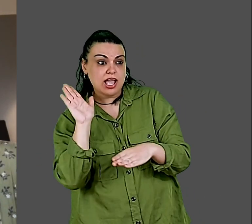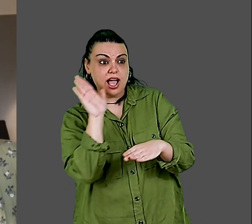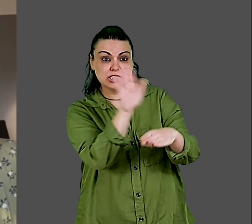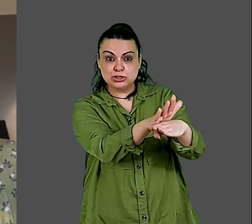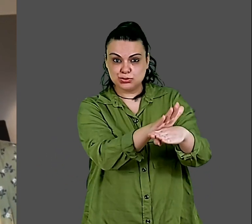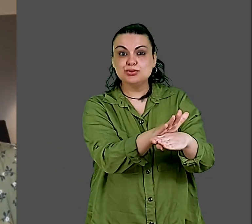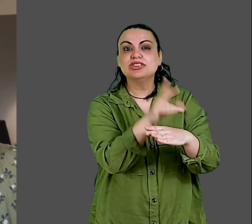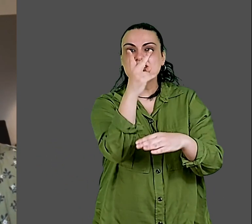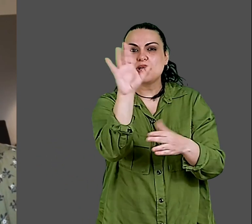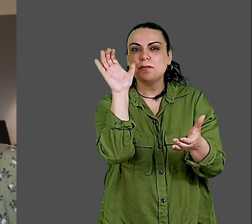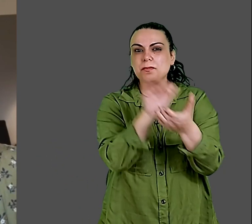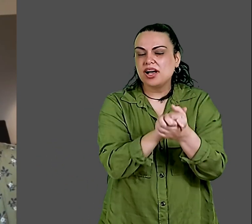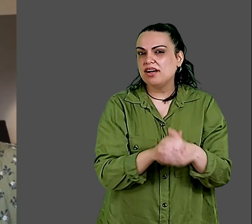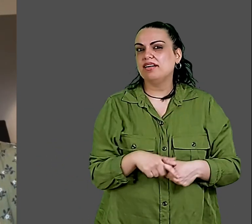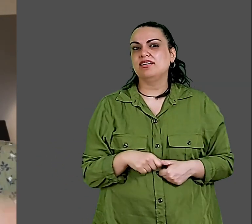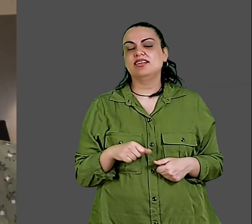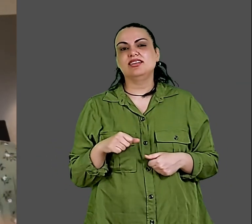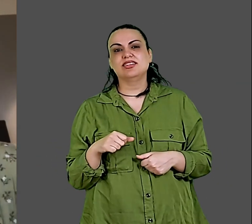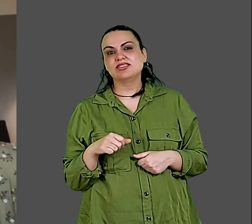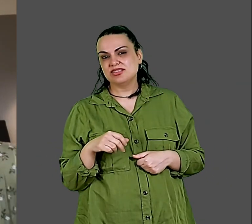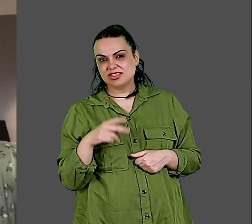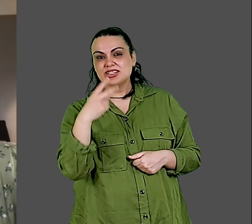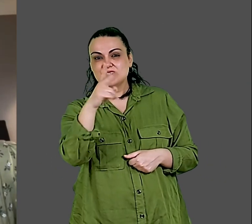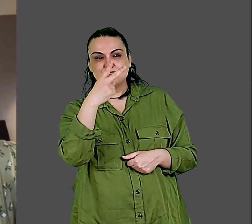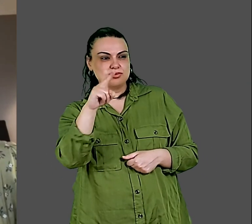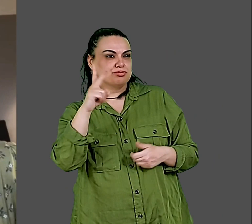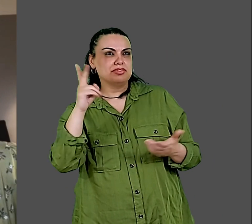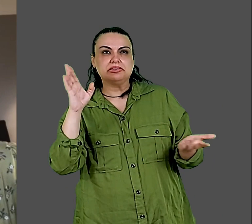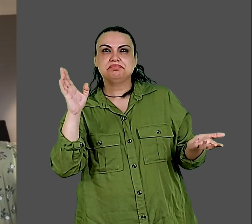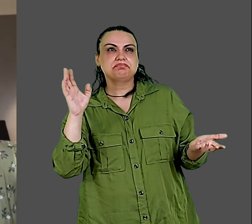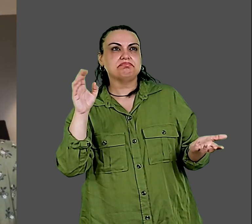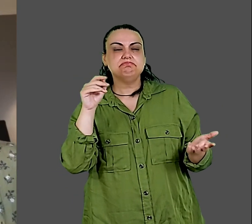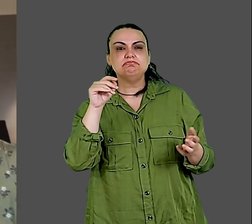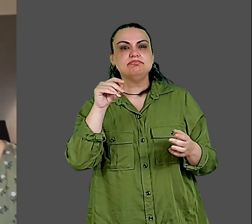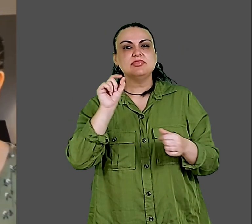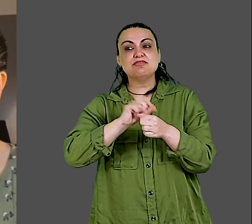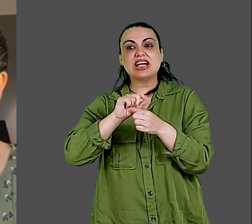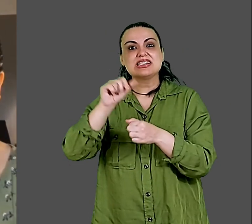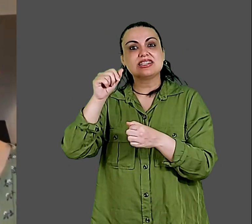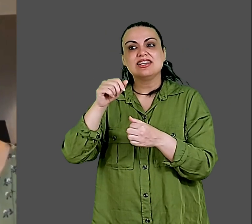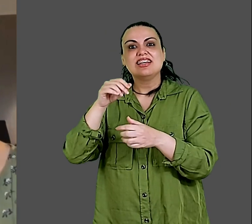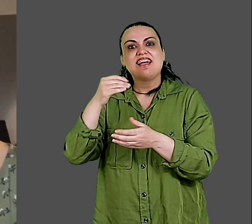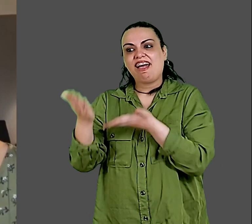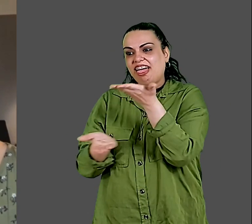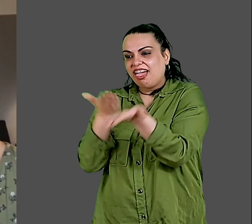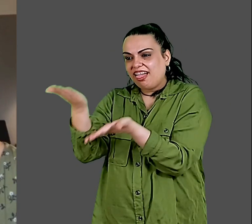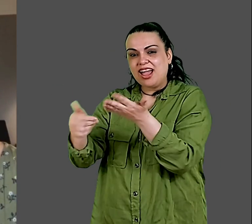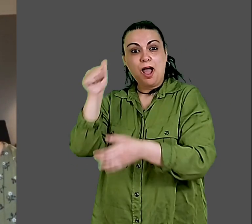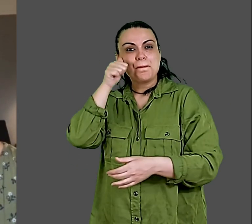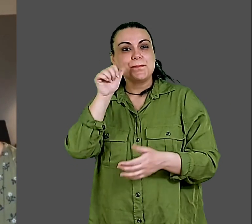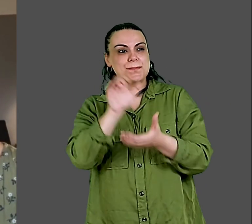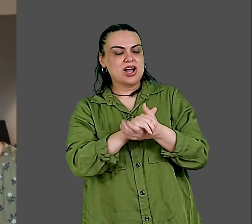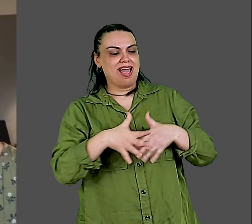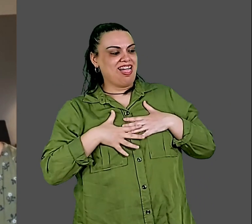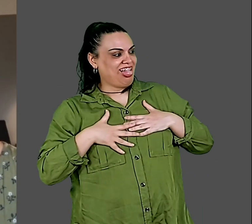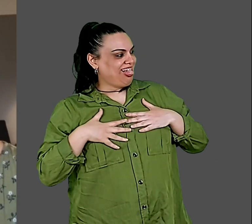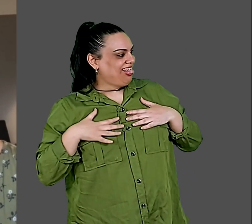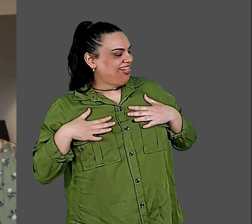o dia que você se fez indispensável ao seu marido, o dia que você fez a sua mulher se sentir